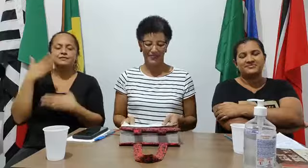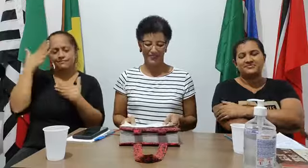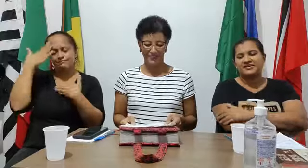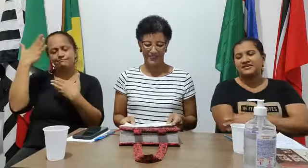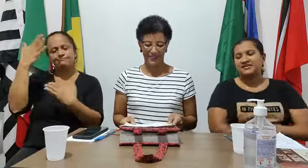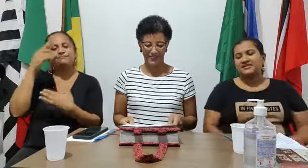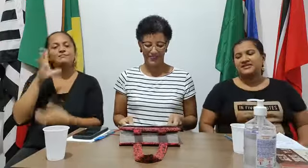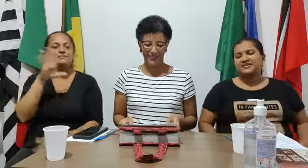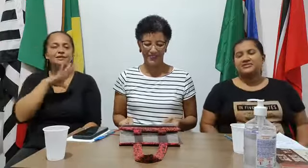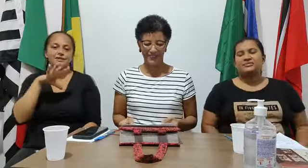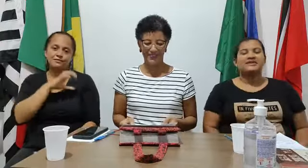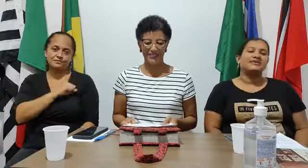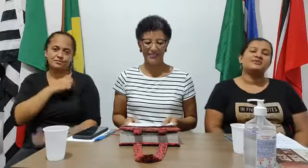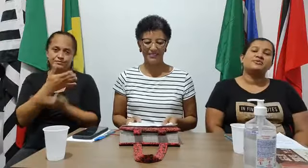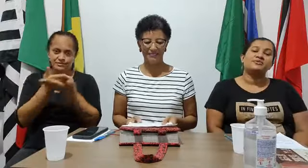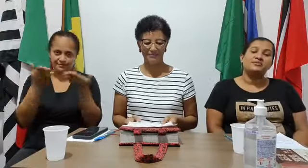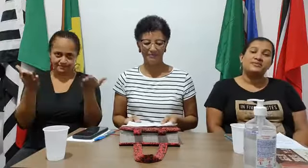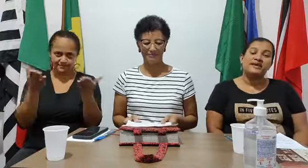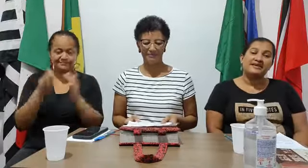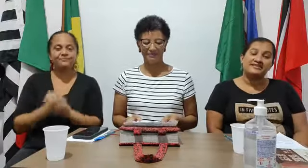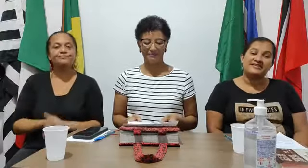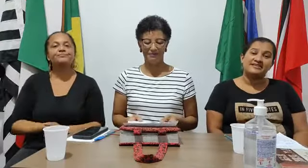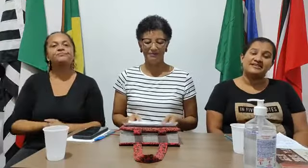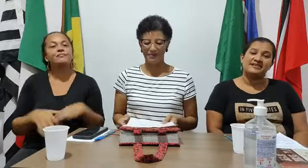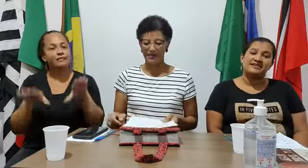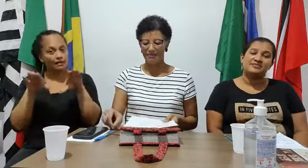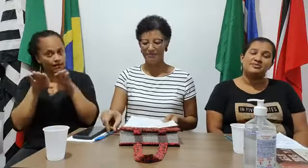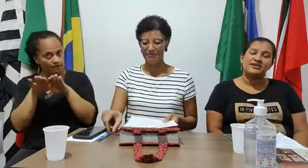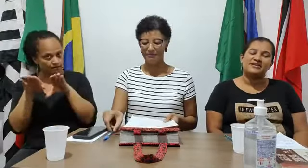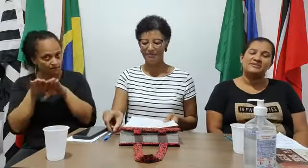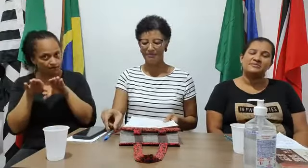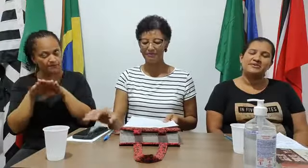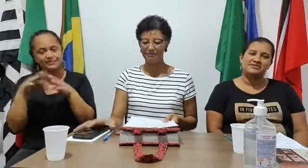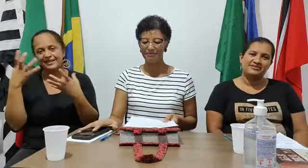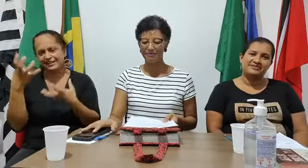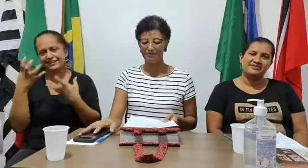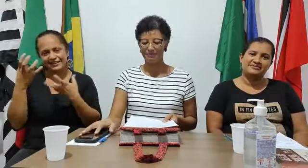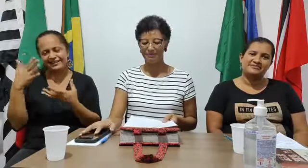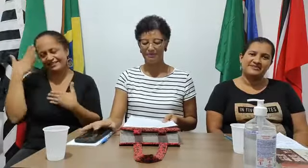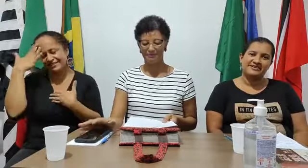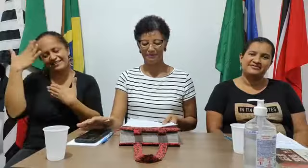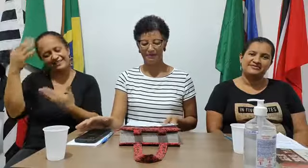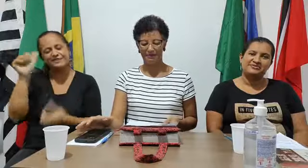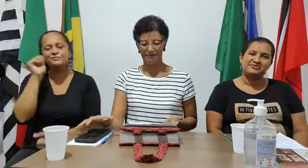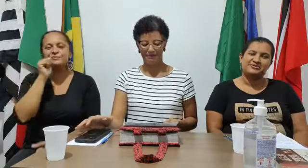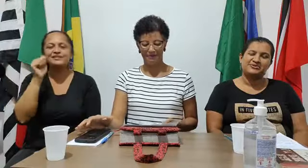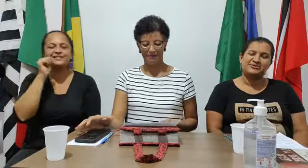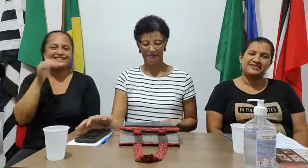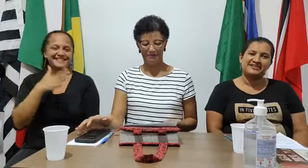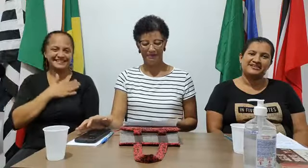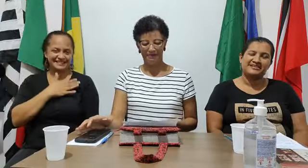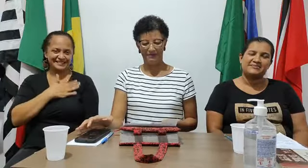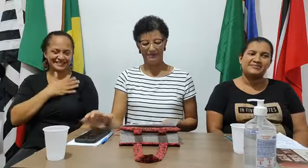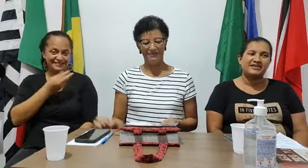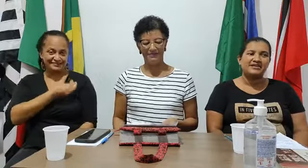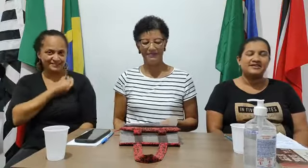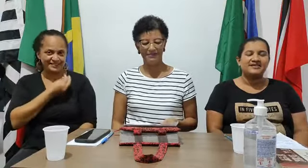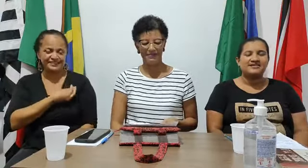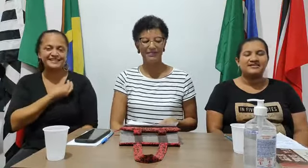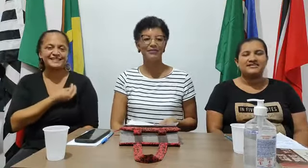Amém. Eu também quero agradecer às mulheres da minha vida, né? Vamos colocar